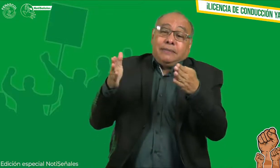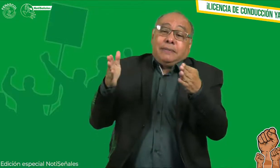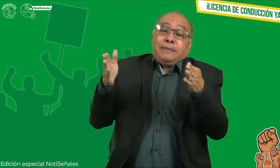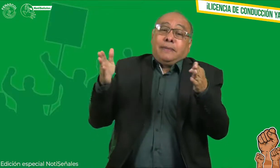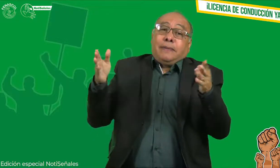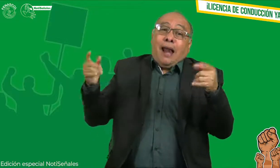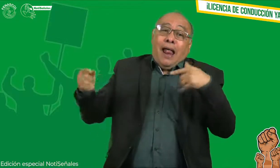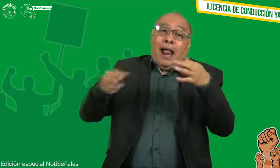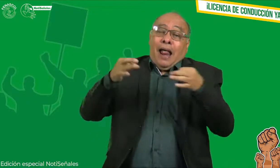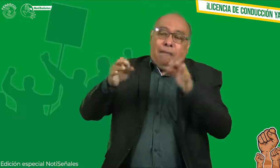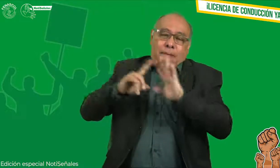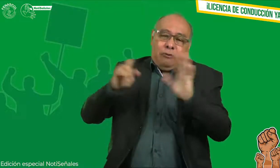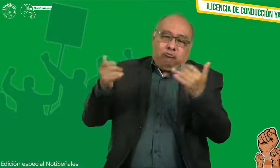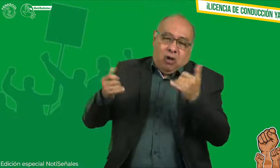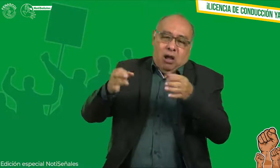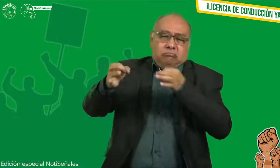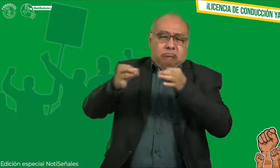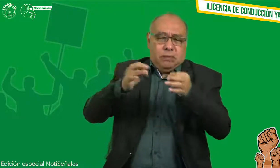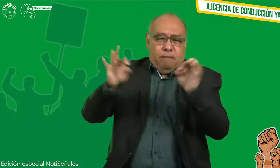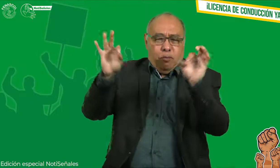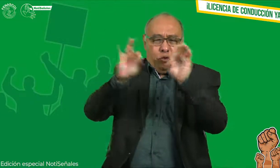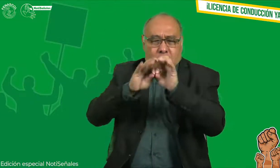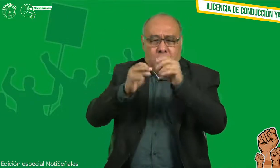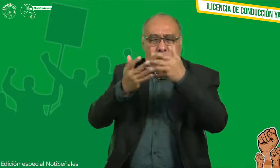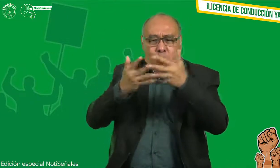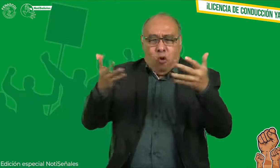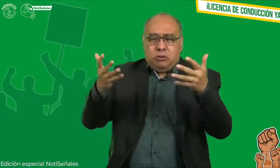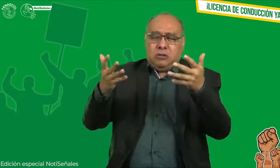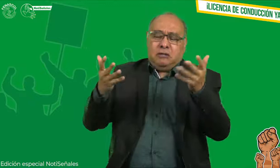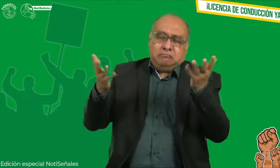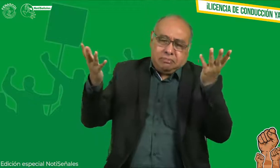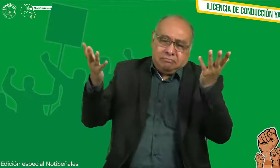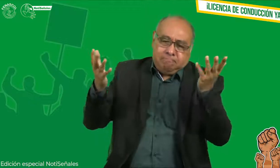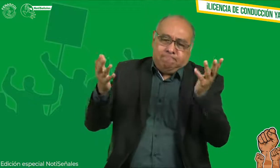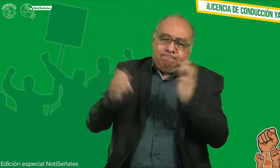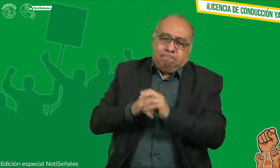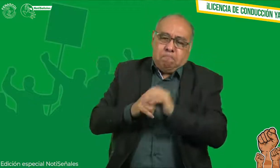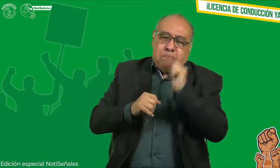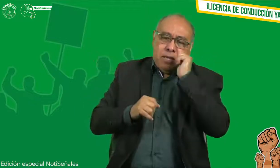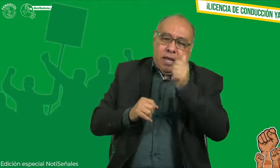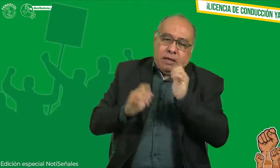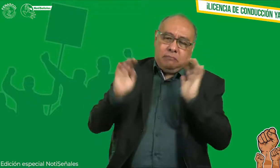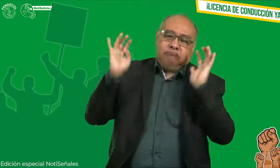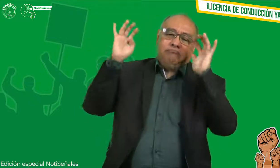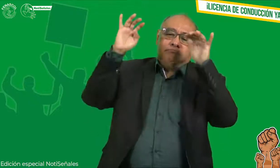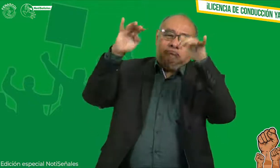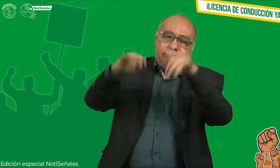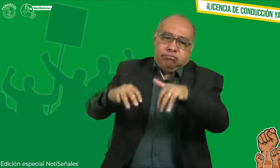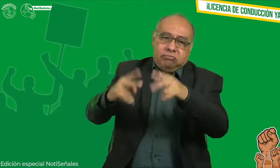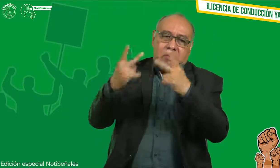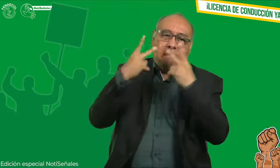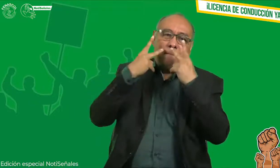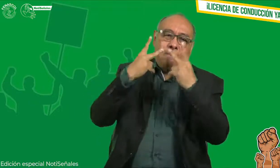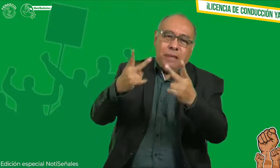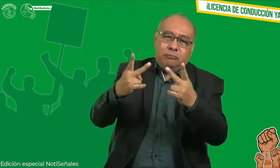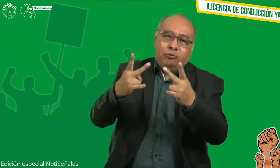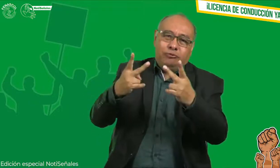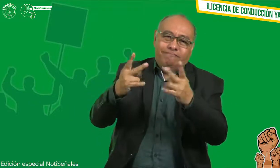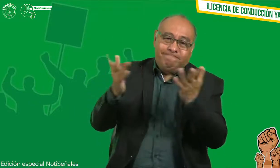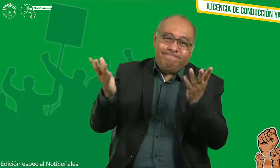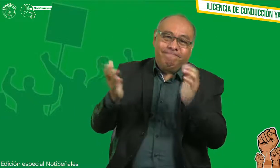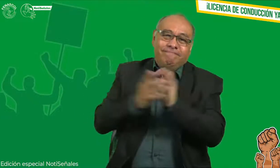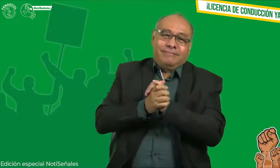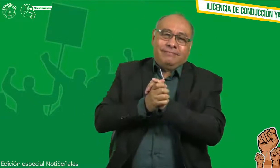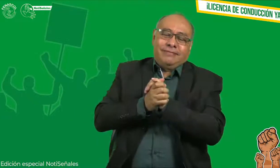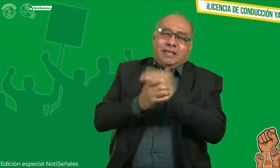Entonces, pues no nos queremos extender mucho más explicando este tema, pero lo que queremos dejar